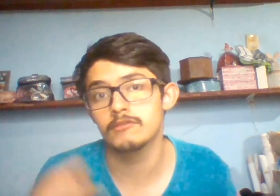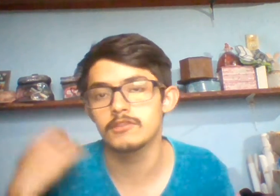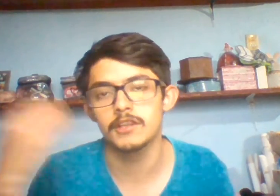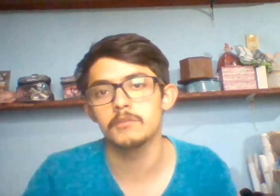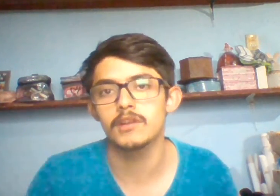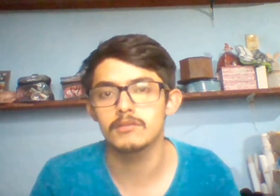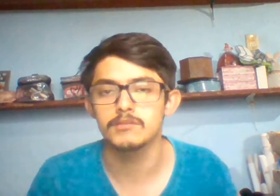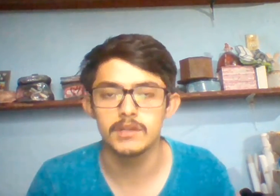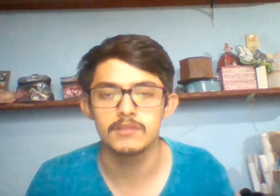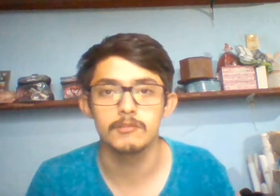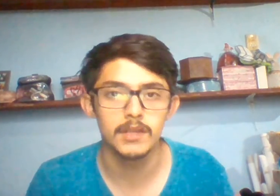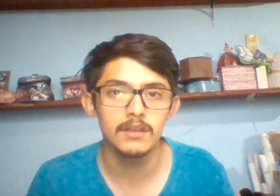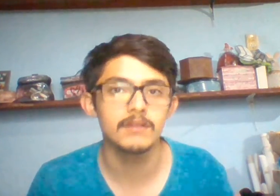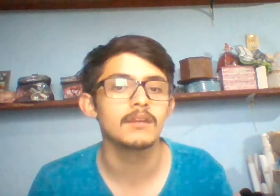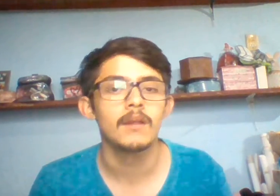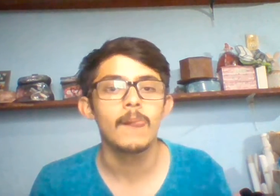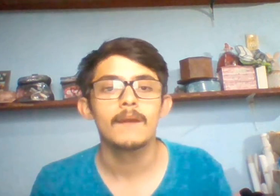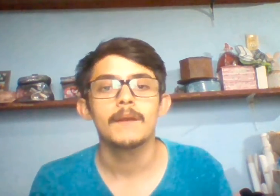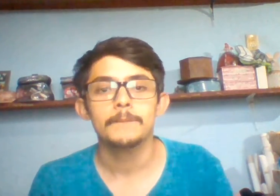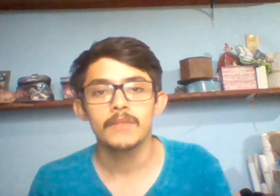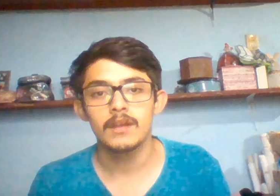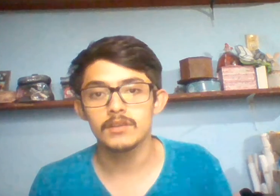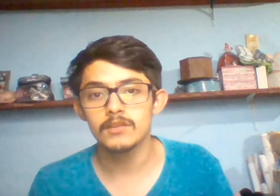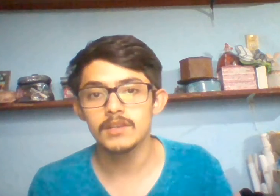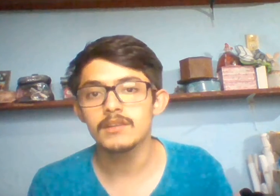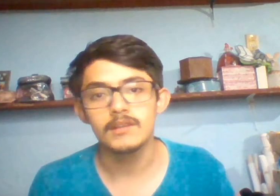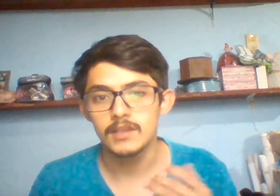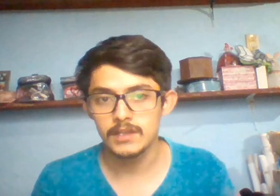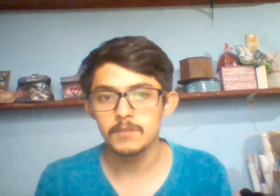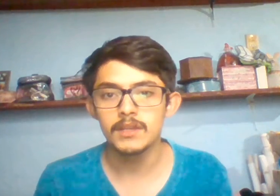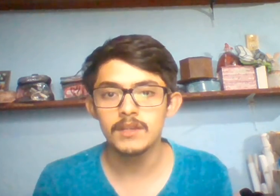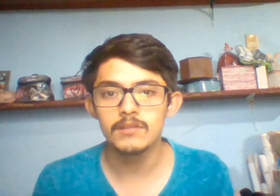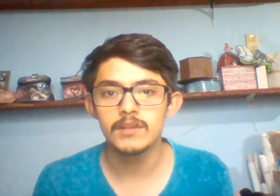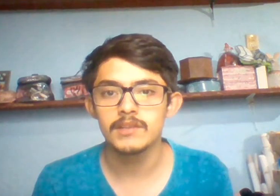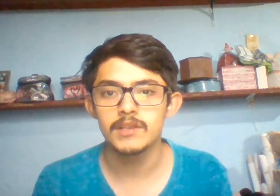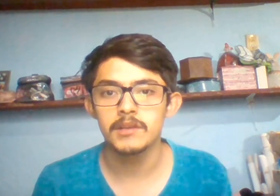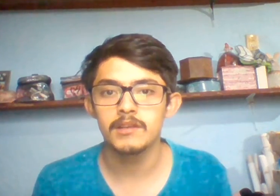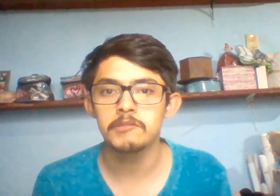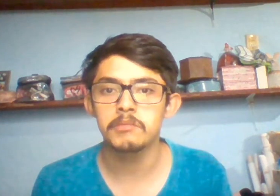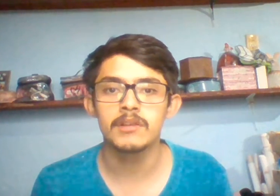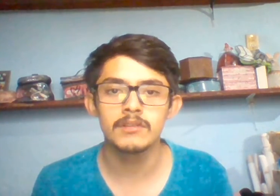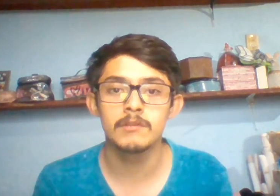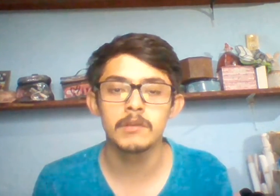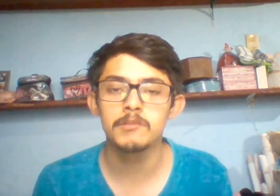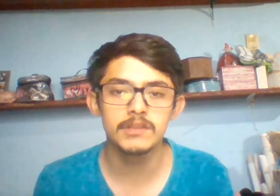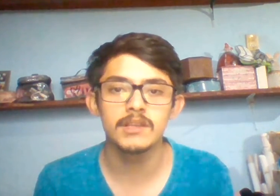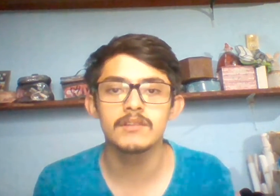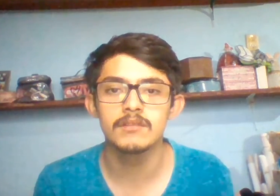nos tenemos que acostumbrar a sus medidas. Entonces, también de eso, es por esta razón